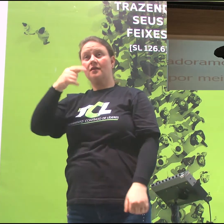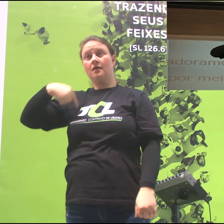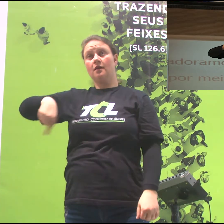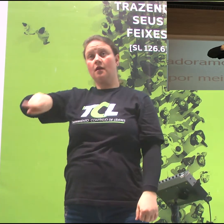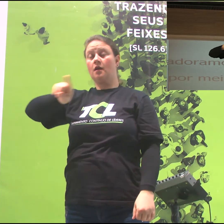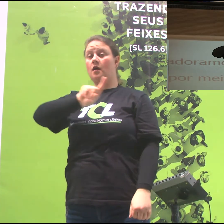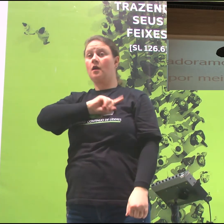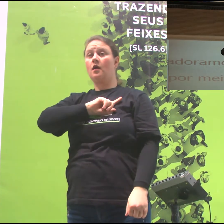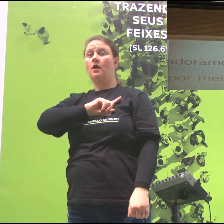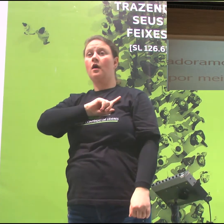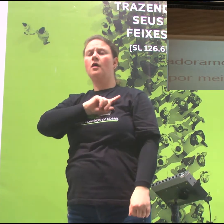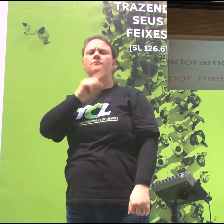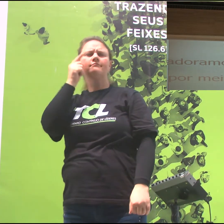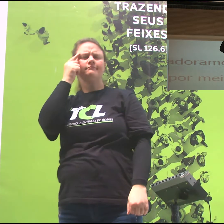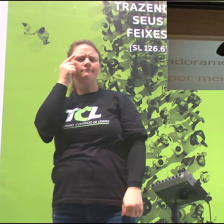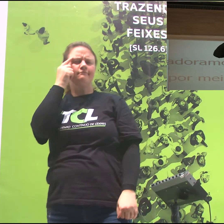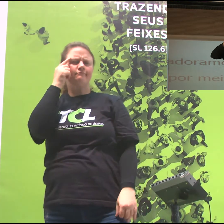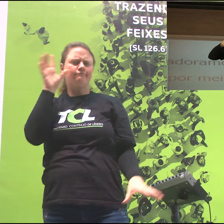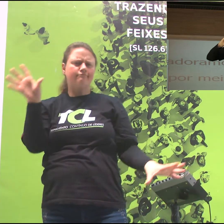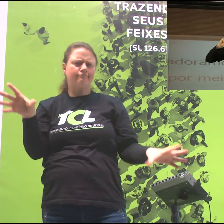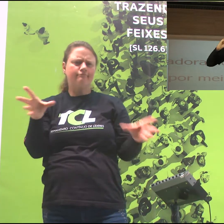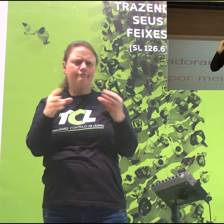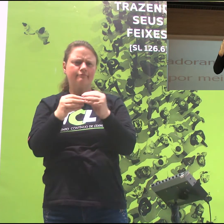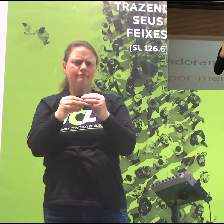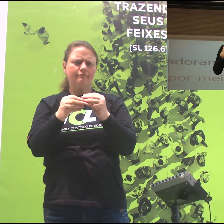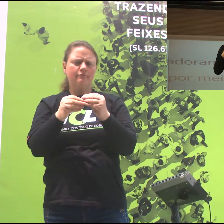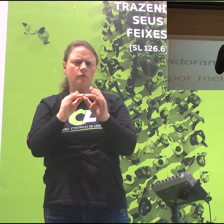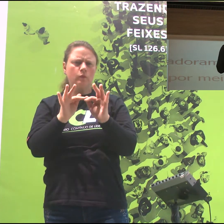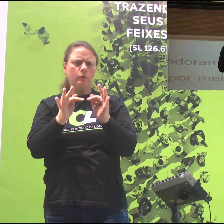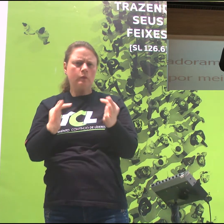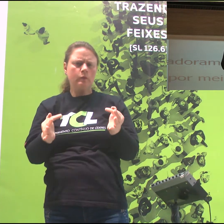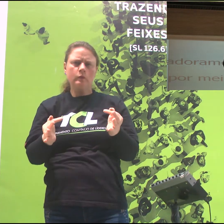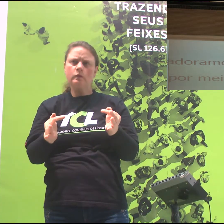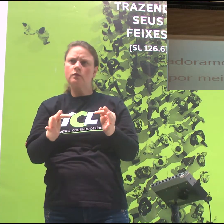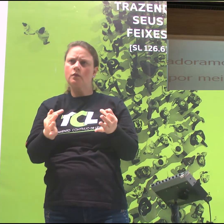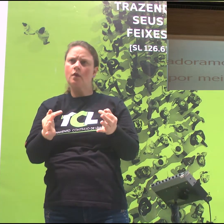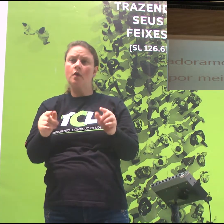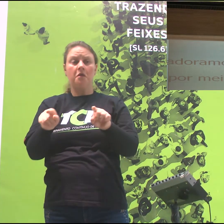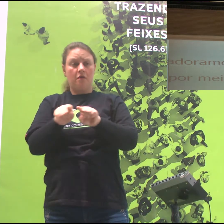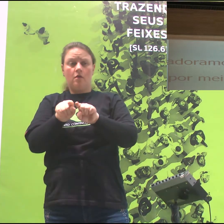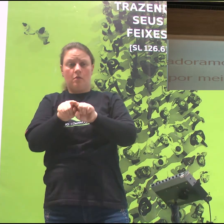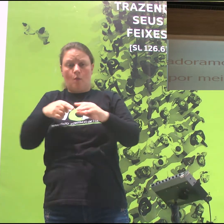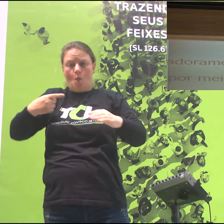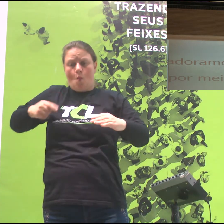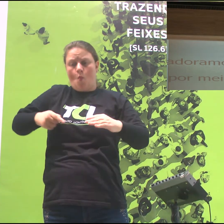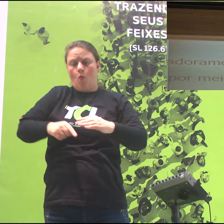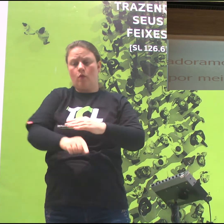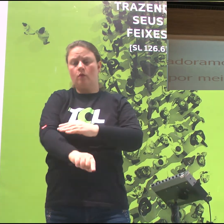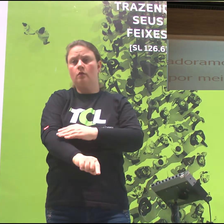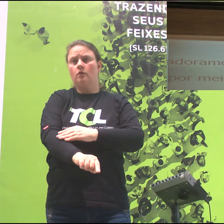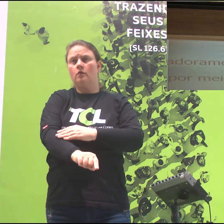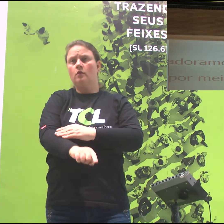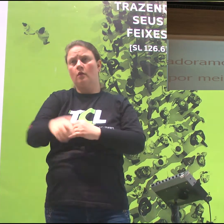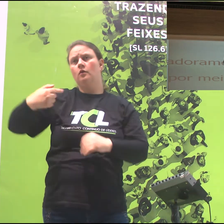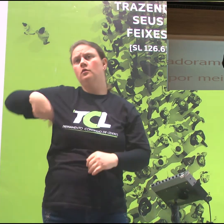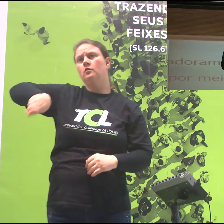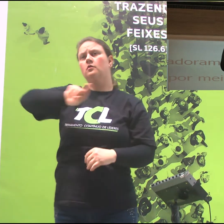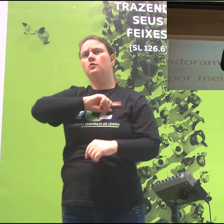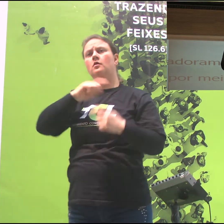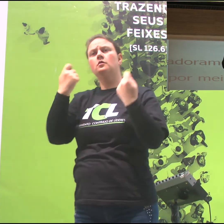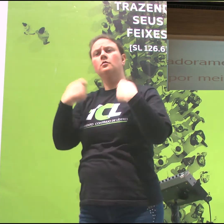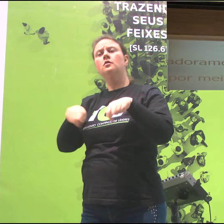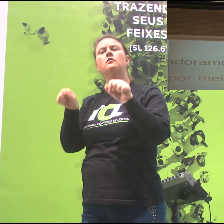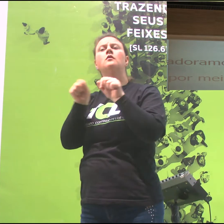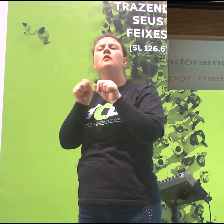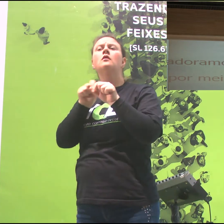fosse resumir, de uma forma simplista, mas de uma forma profunda ao mesmo tempo, tudo o que nós precisamos fazer quando